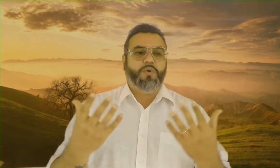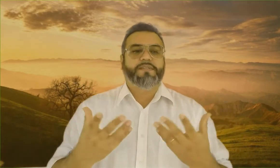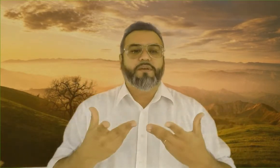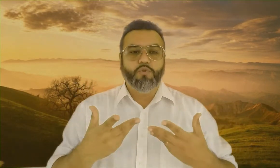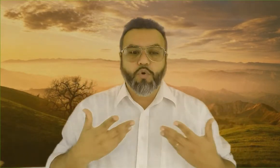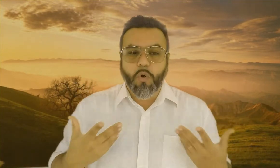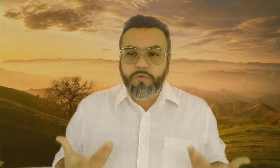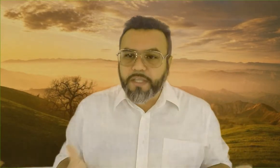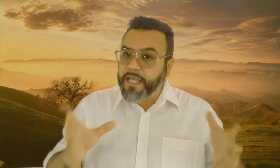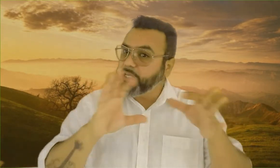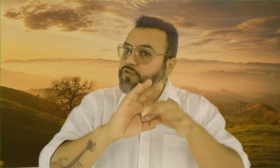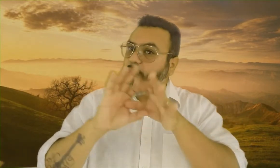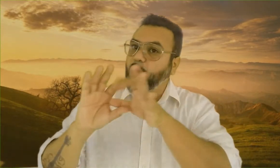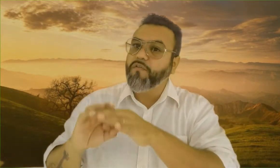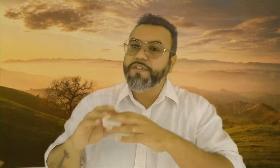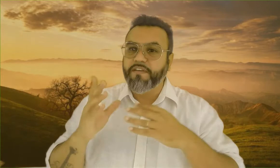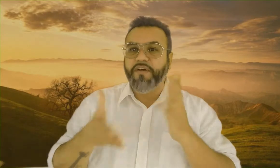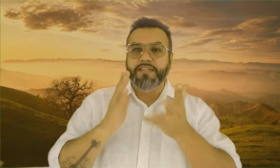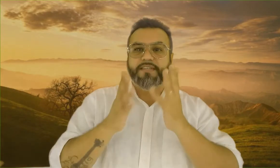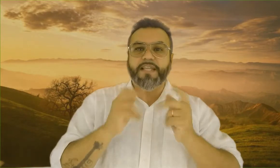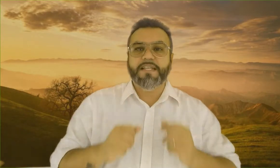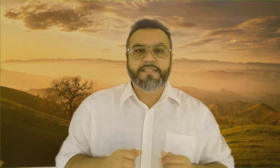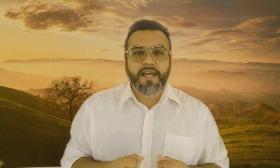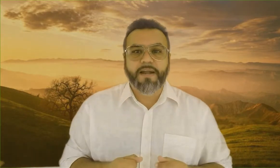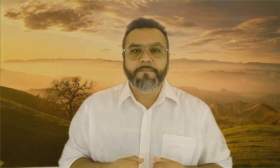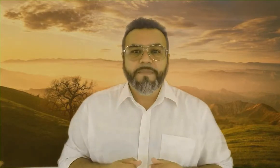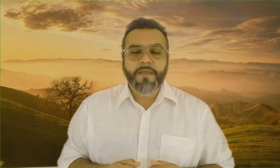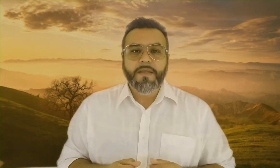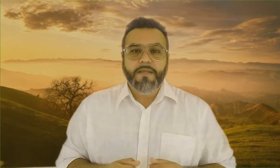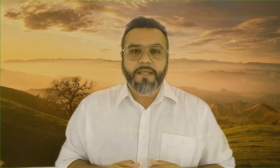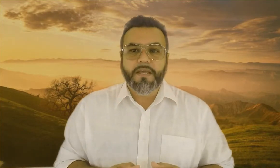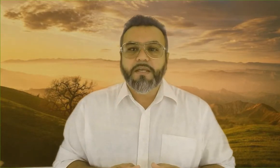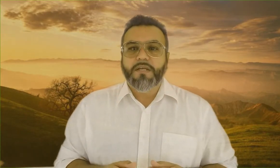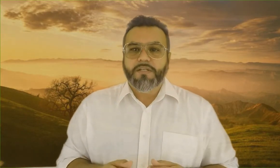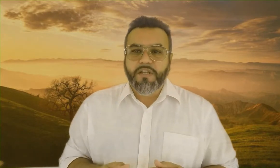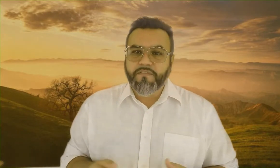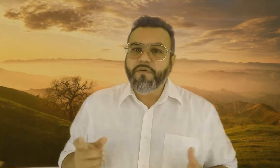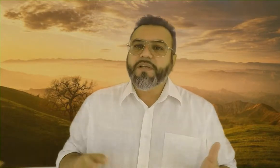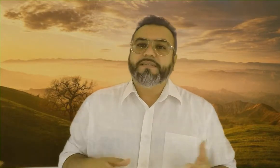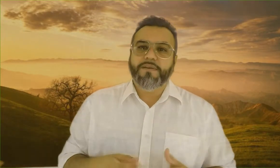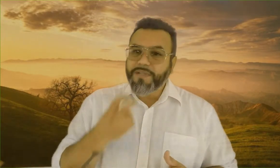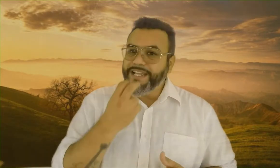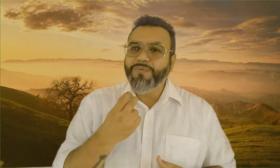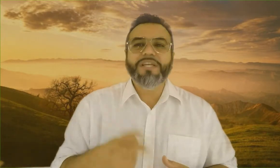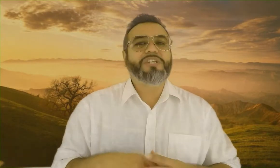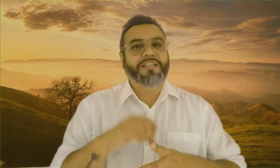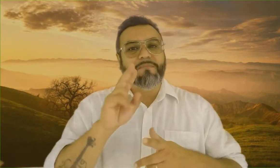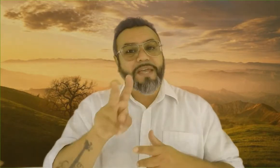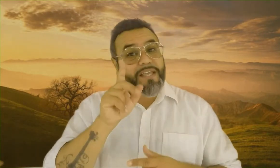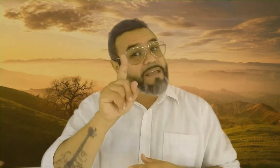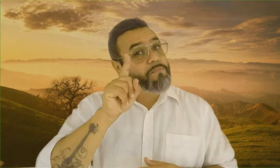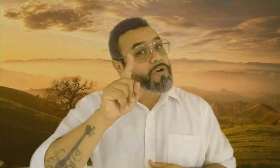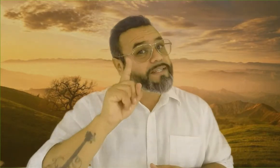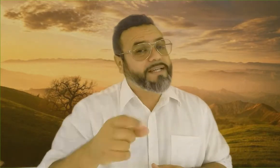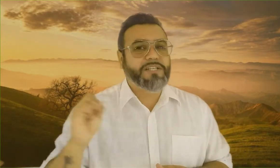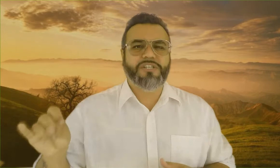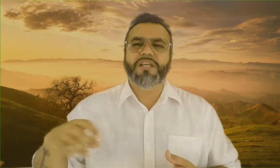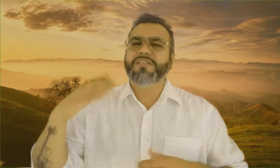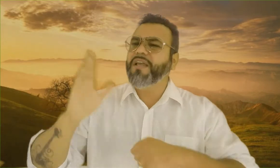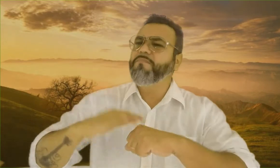situação do contexto ao qual você vai sinalizar, né? Já viu a questão linguística também, que é importante, gente, é